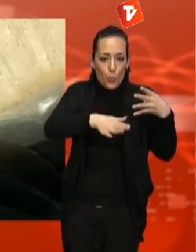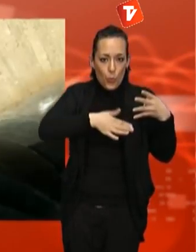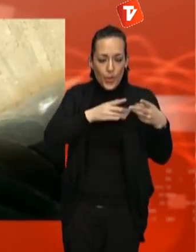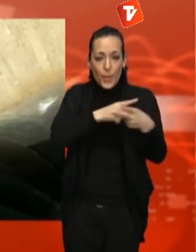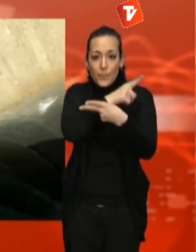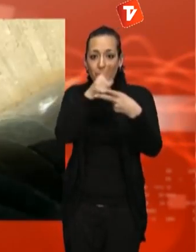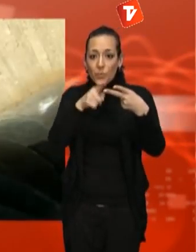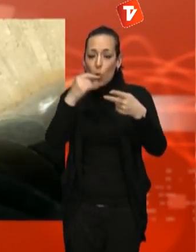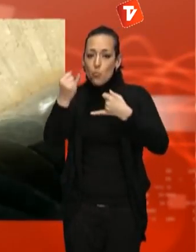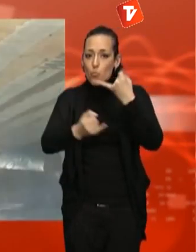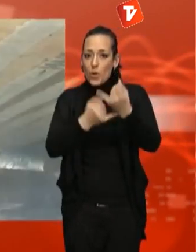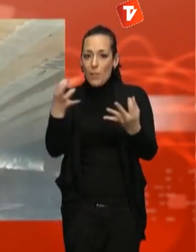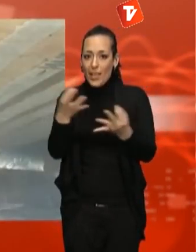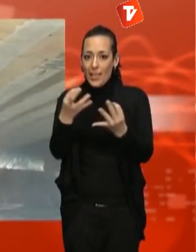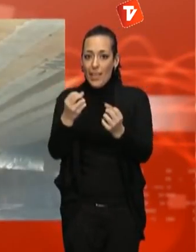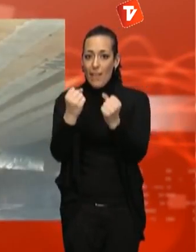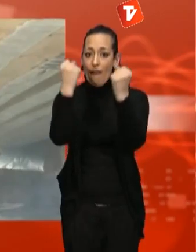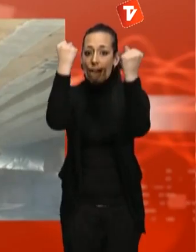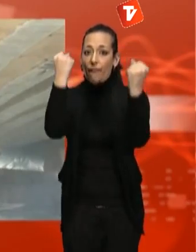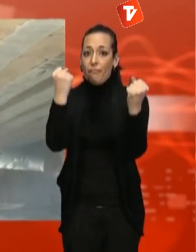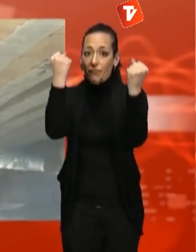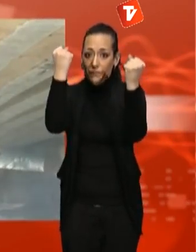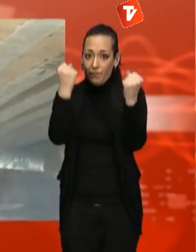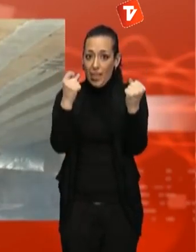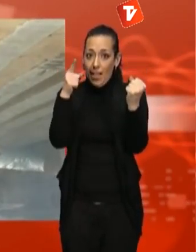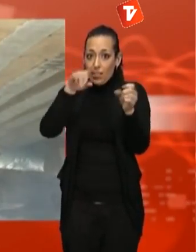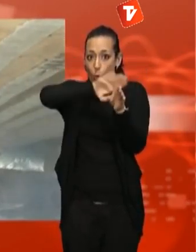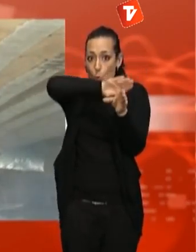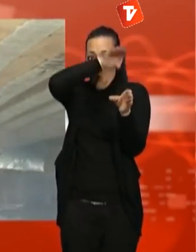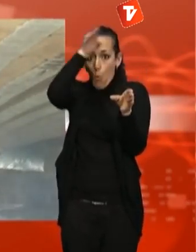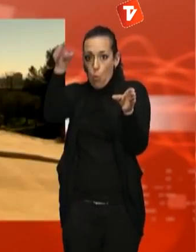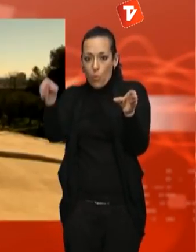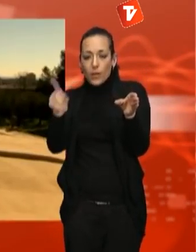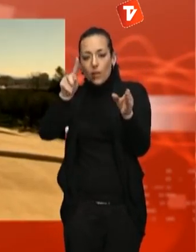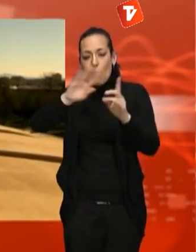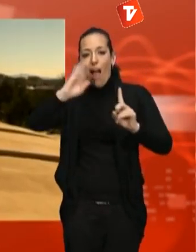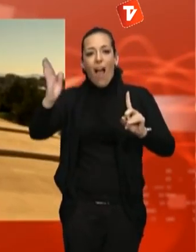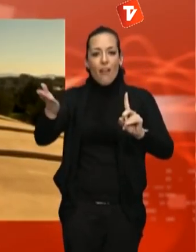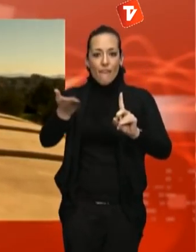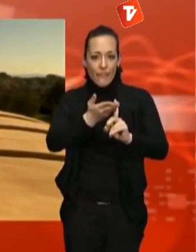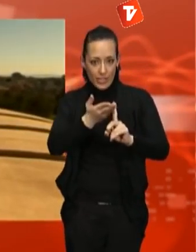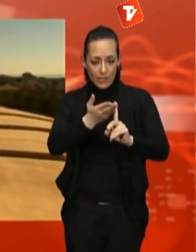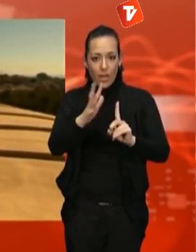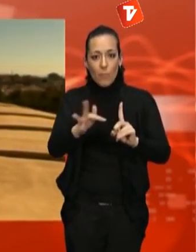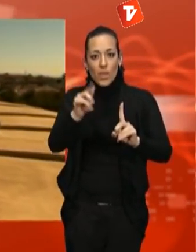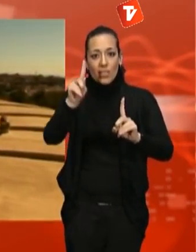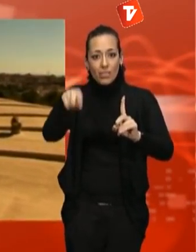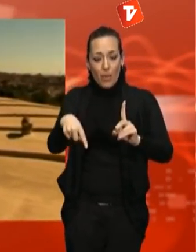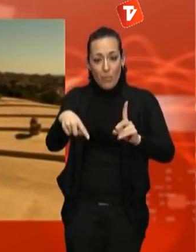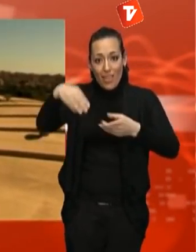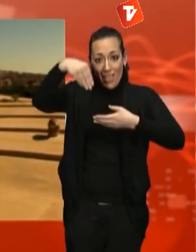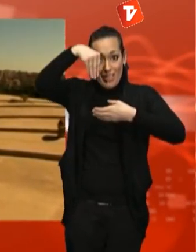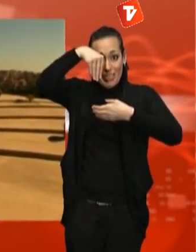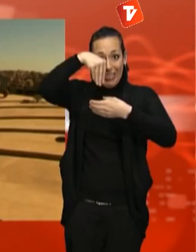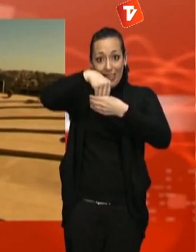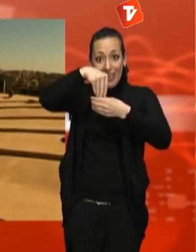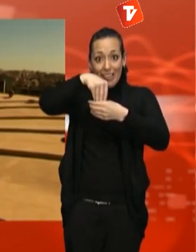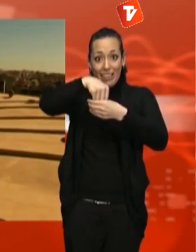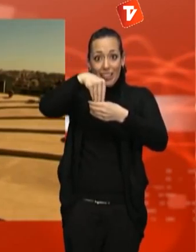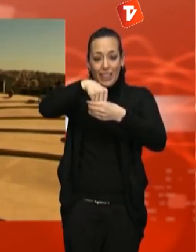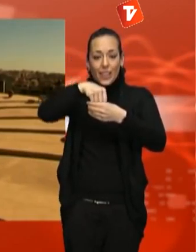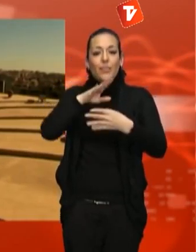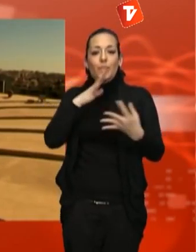la coberta, el que són les viques de coberta, també havien patit les conseqüències del pas de l'any i el pas d'un ambient agressiu com és l'interior d'un dipòsit on hi ha